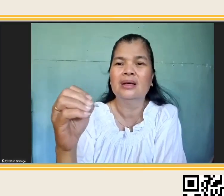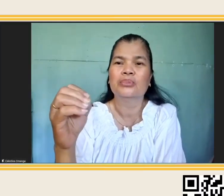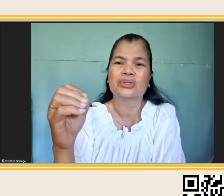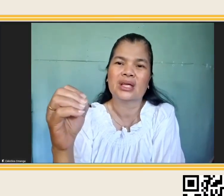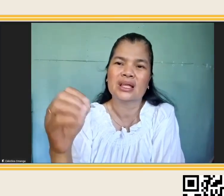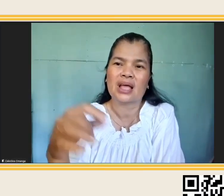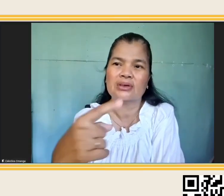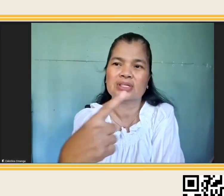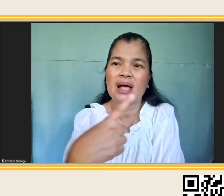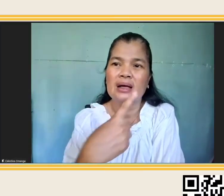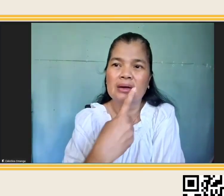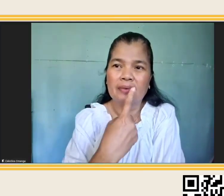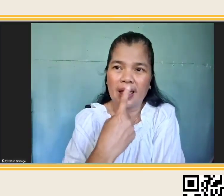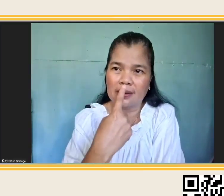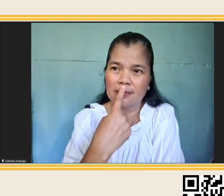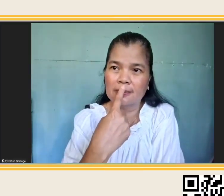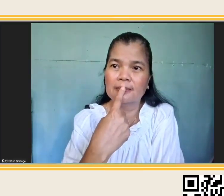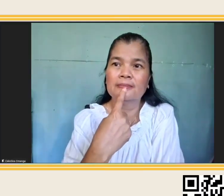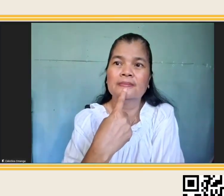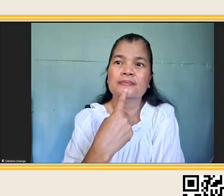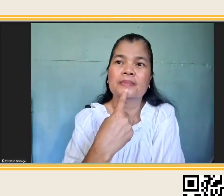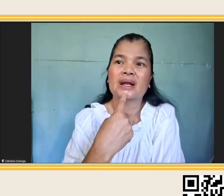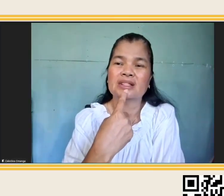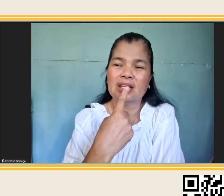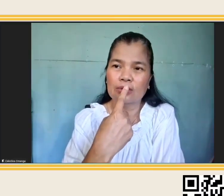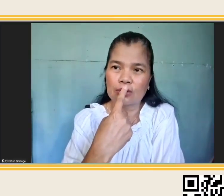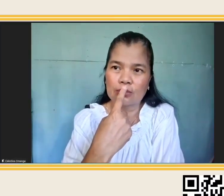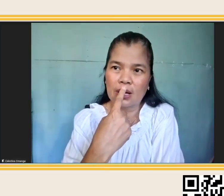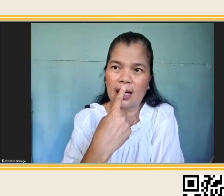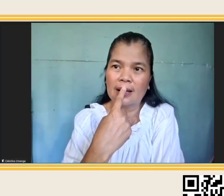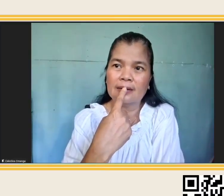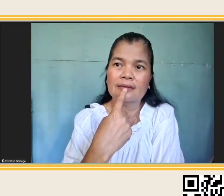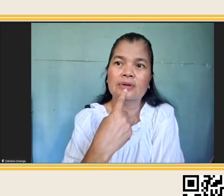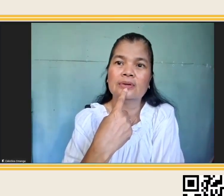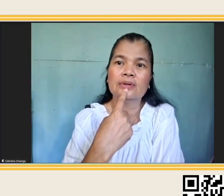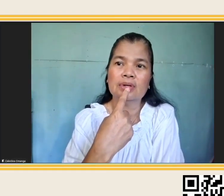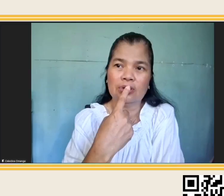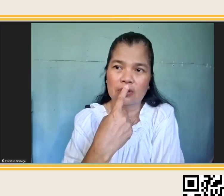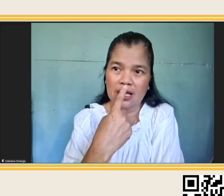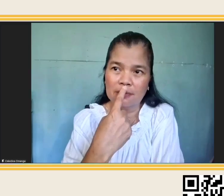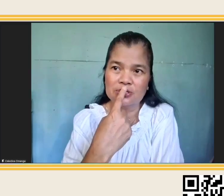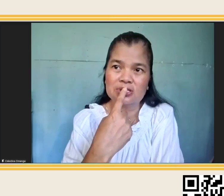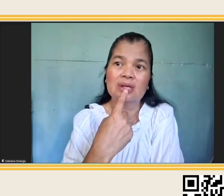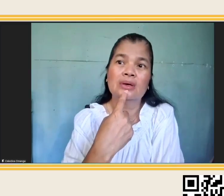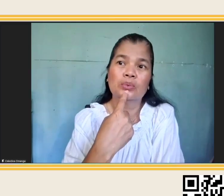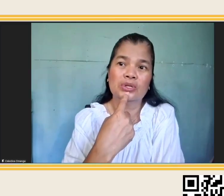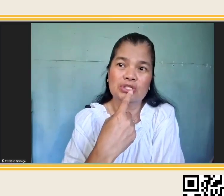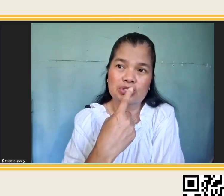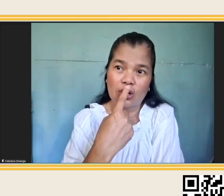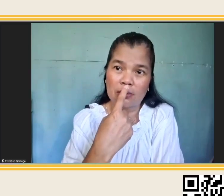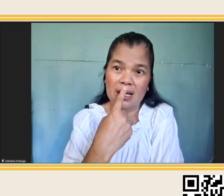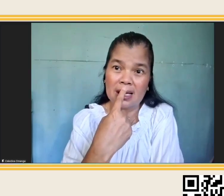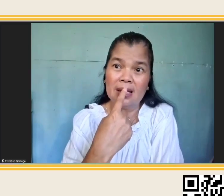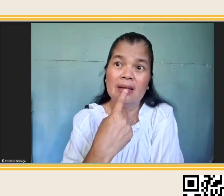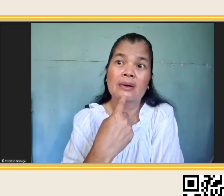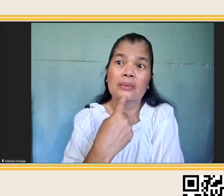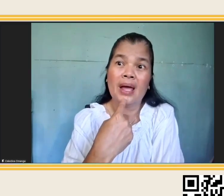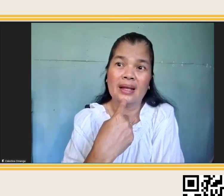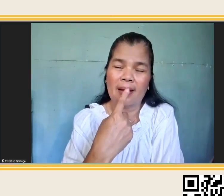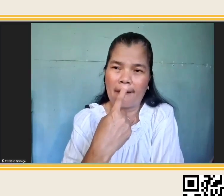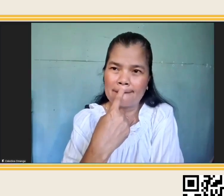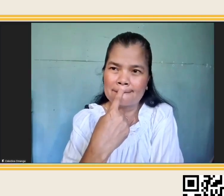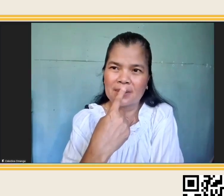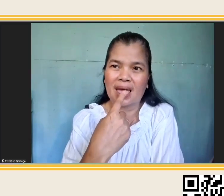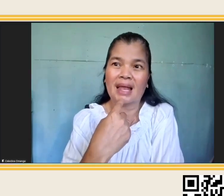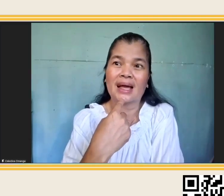nag-wiggle. Punta na tayo sa red. Parang tinuro mo lang yung lips, which is normally